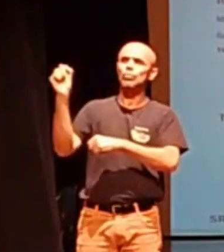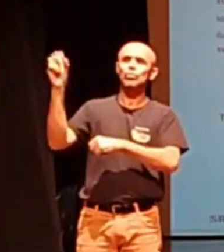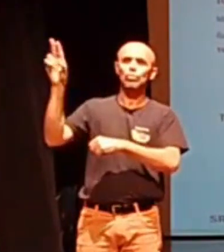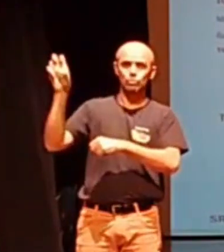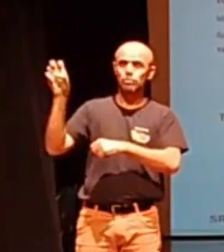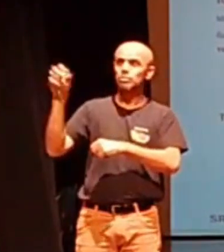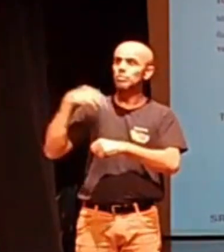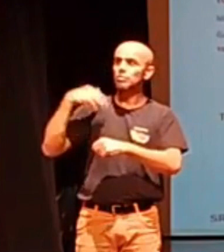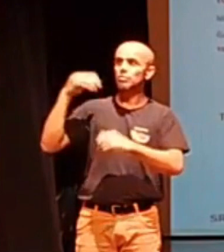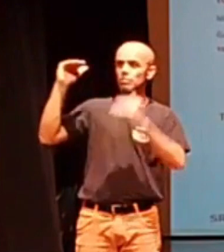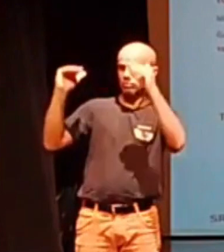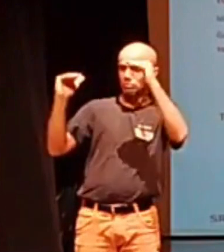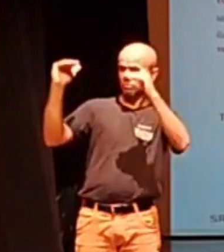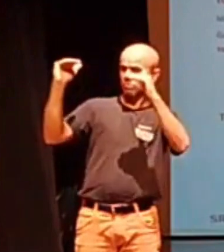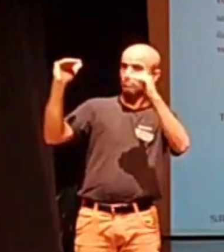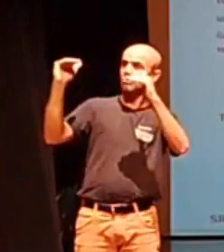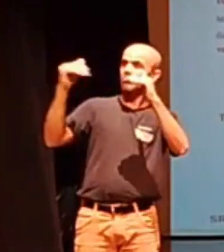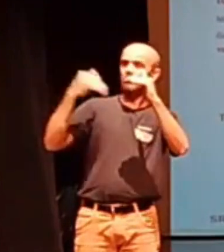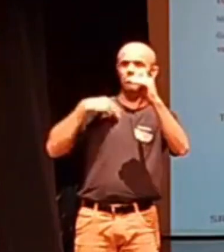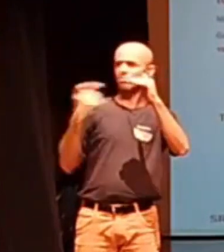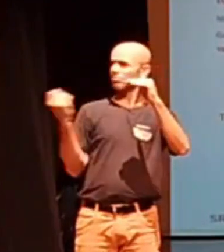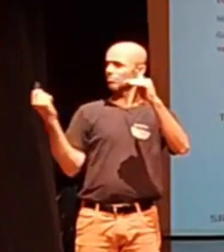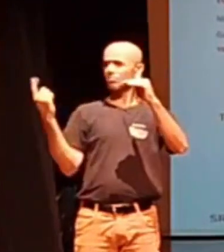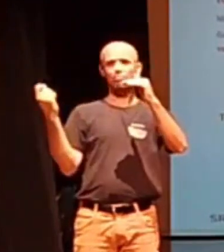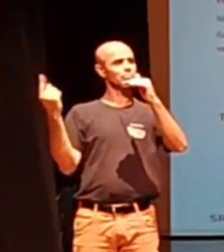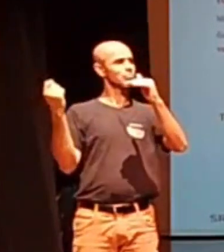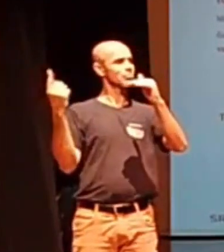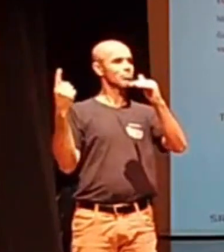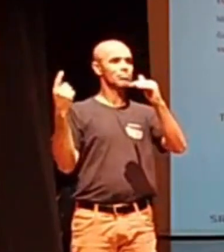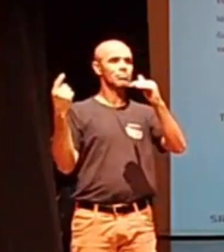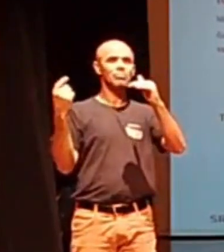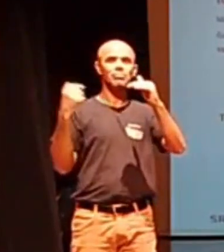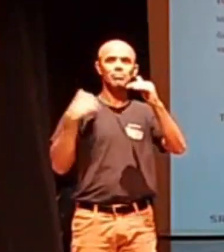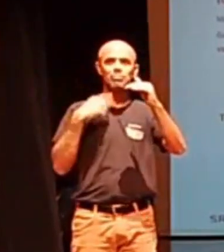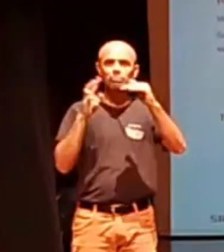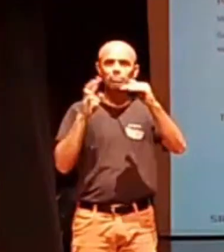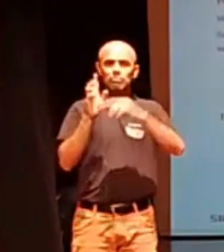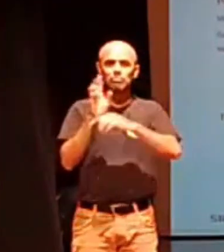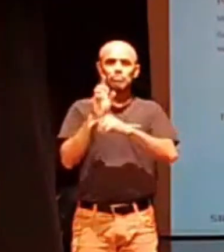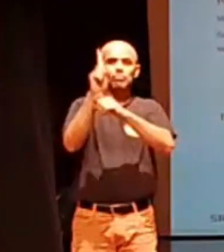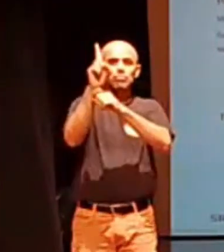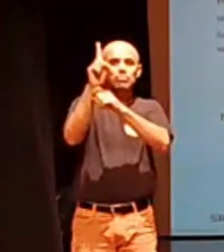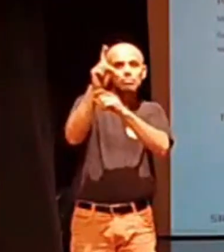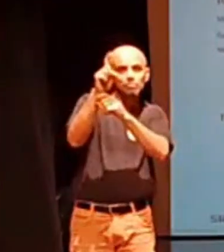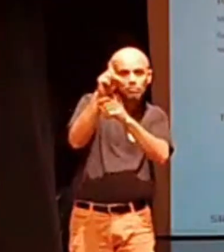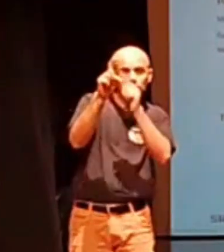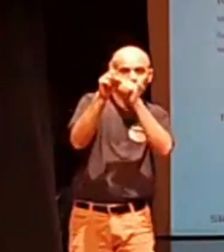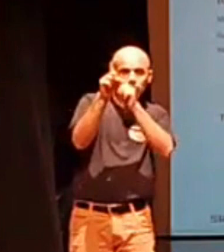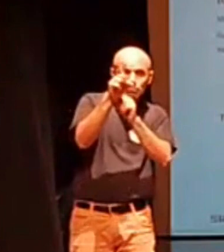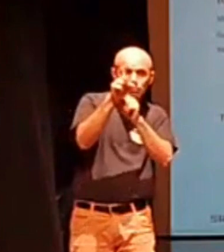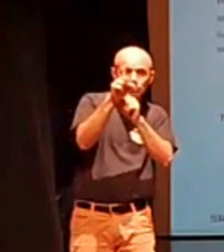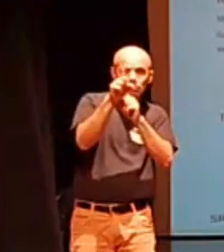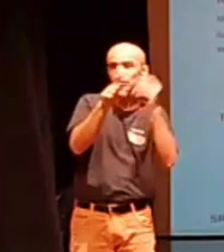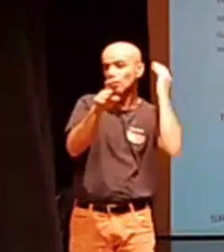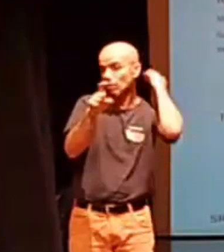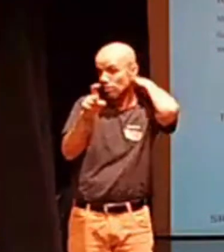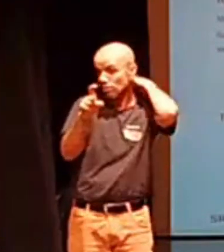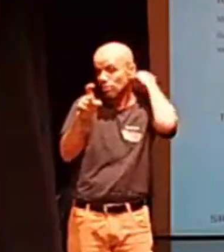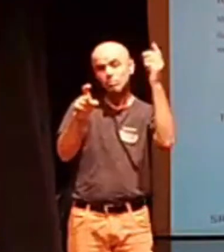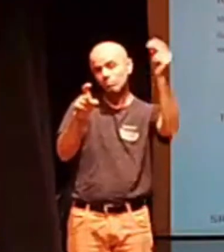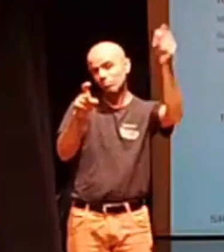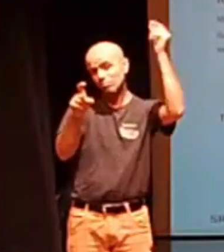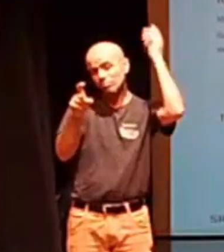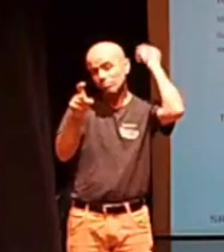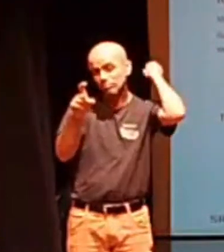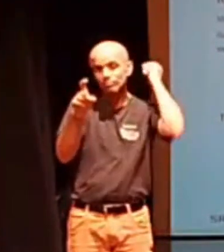pessoa estranha. Tá? Eu vivia mais curvadinha. Eu tenho uma escoliose desde aquele